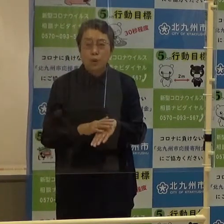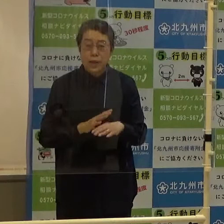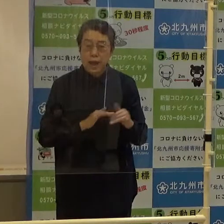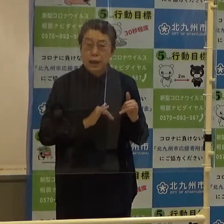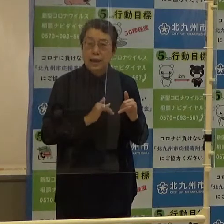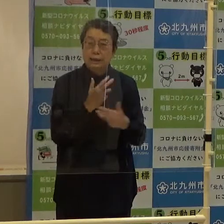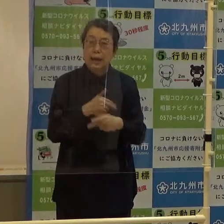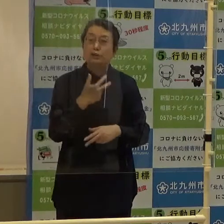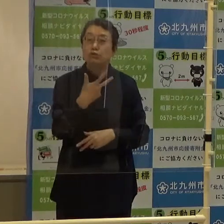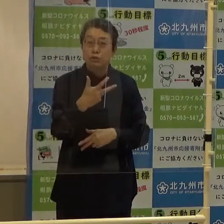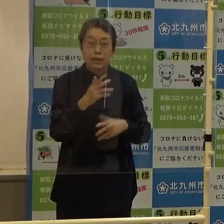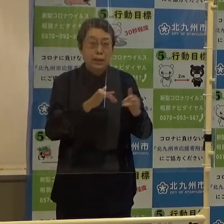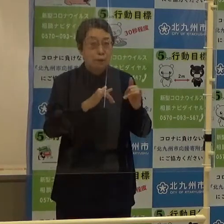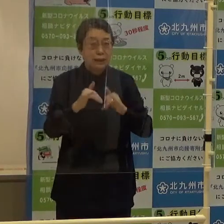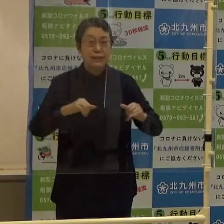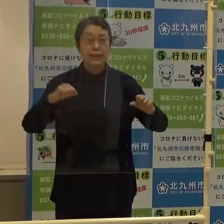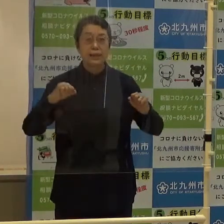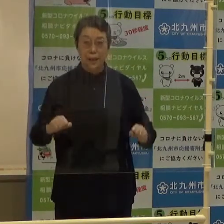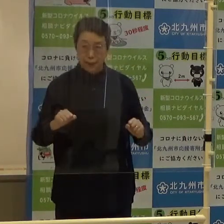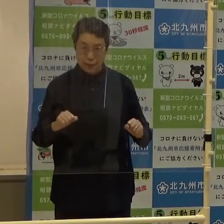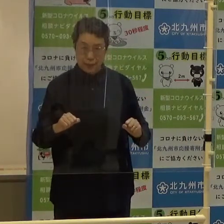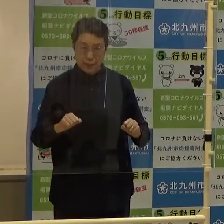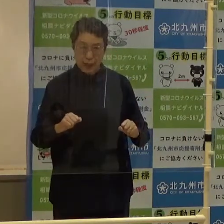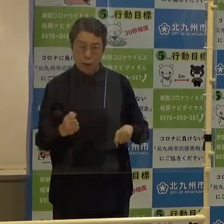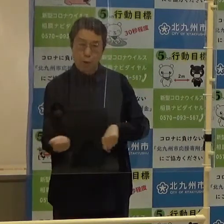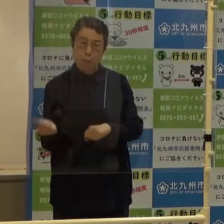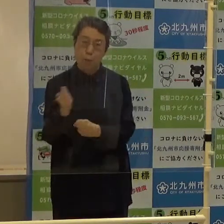という状況もあると思いますけれども、